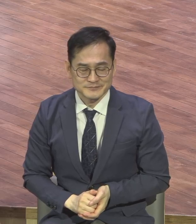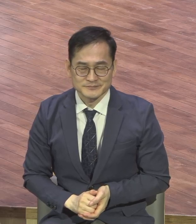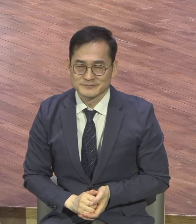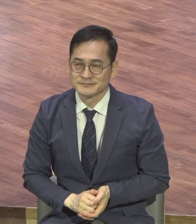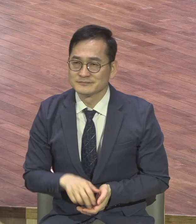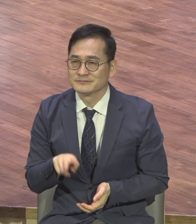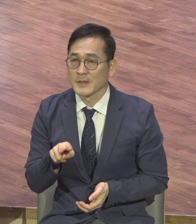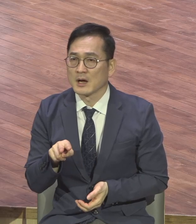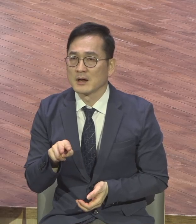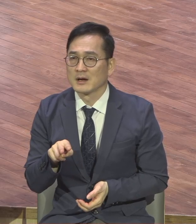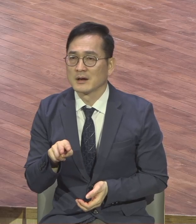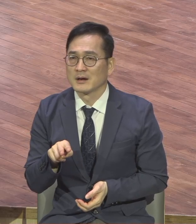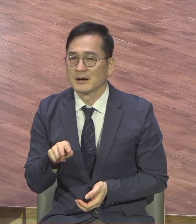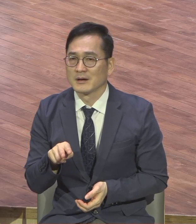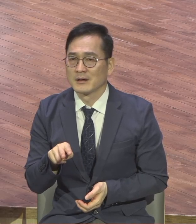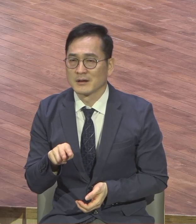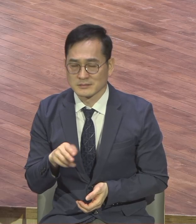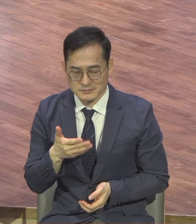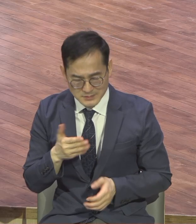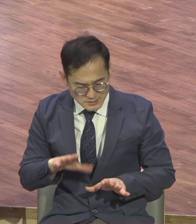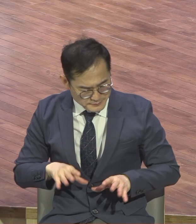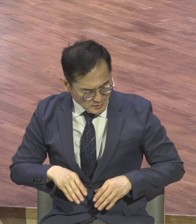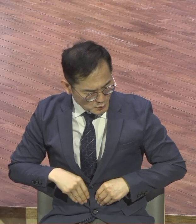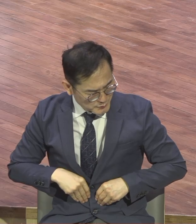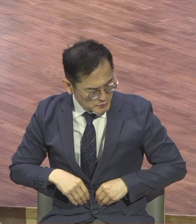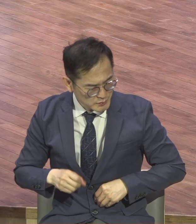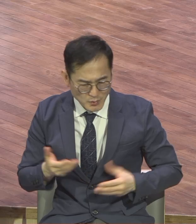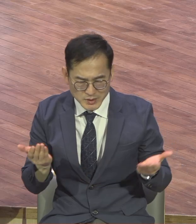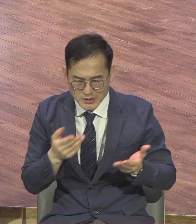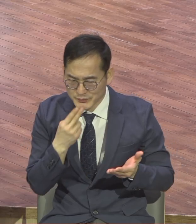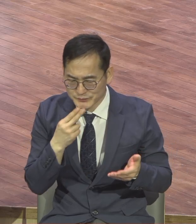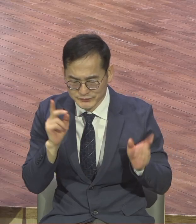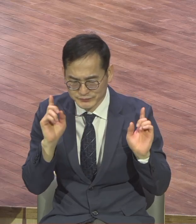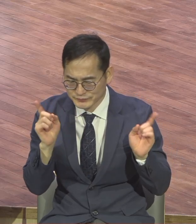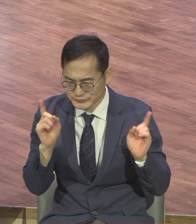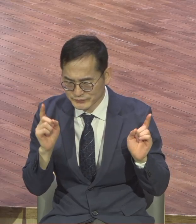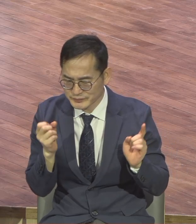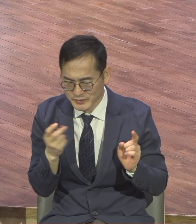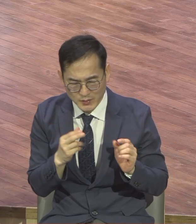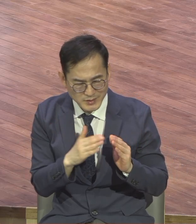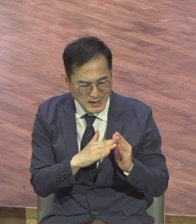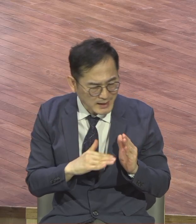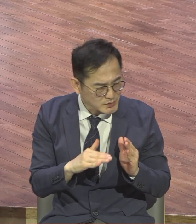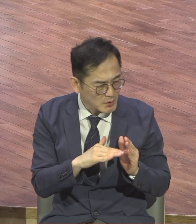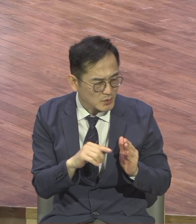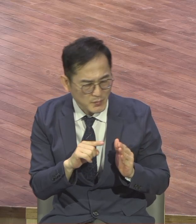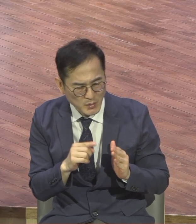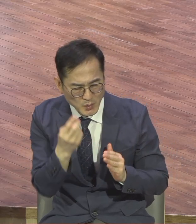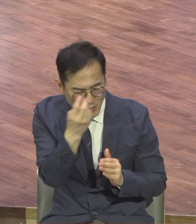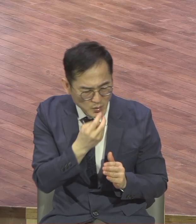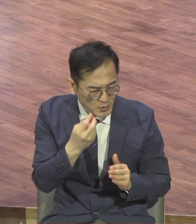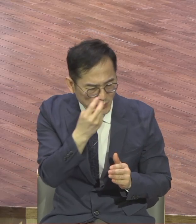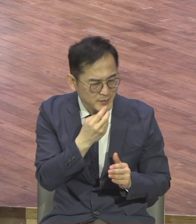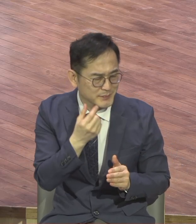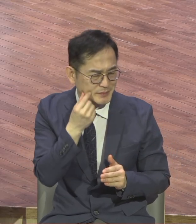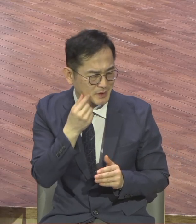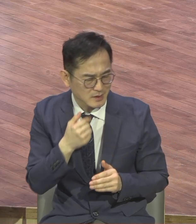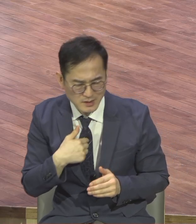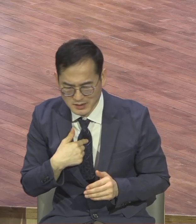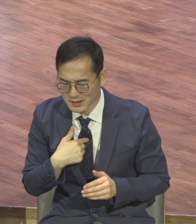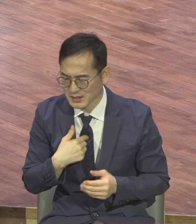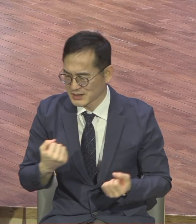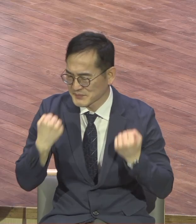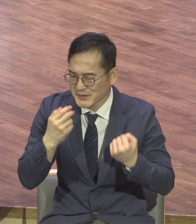야, 내가 지금 먹을 것도 없고 내 직장도 내 사업도 내 가정도 엉망인데 어떻게 내가 237